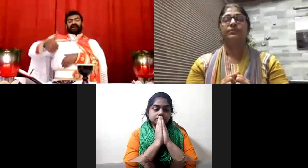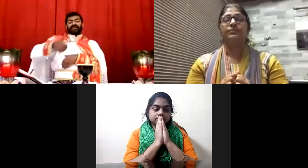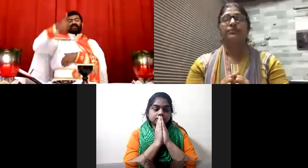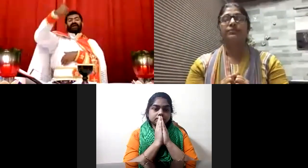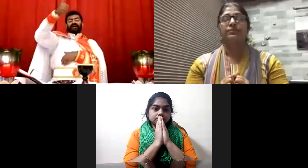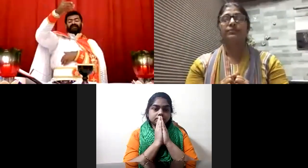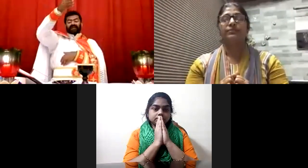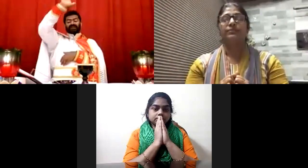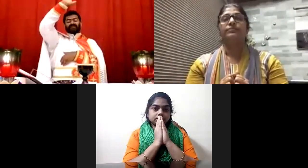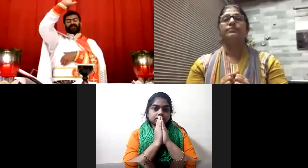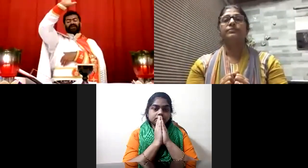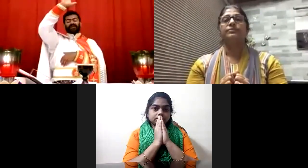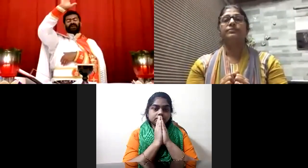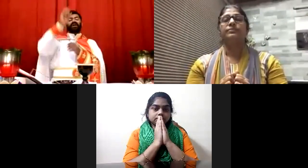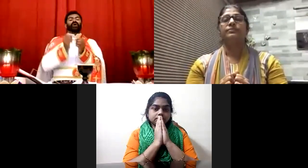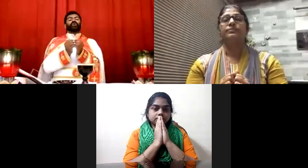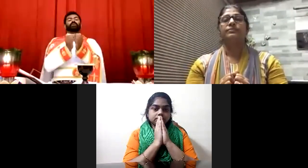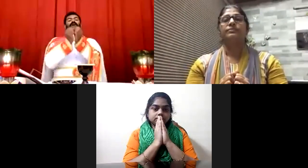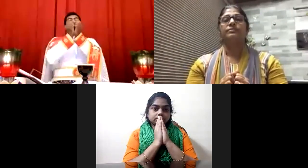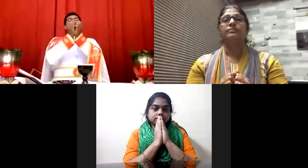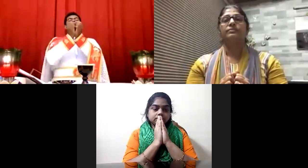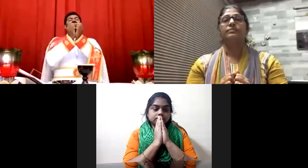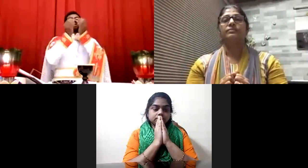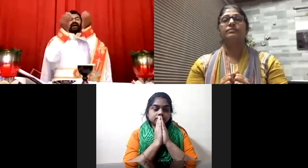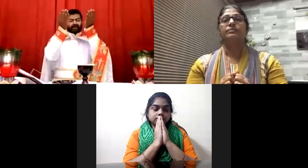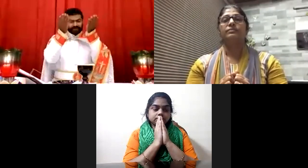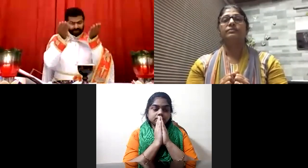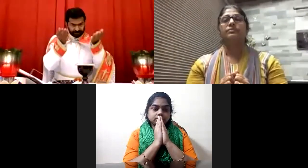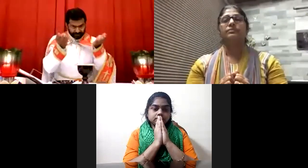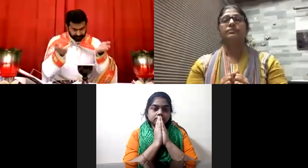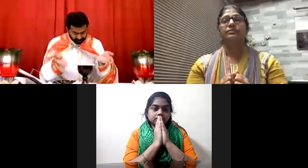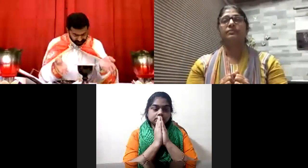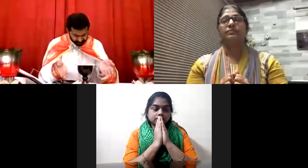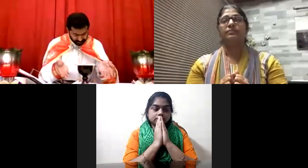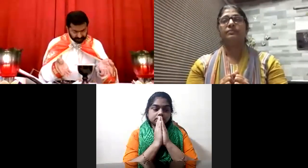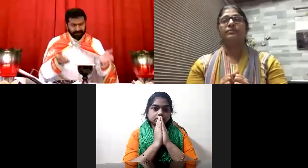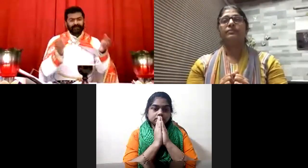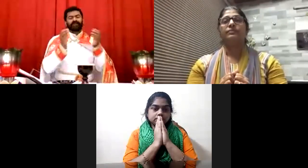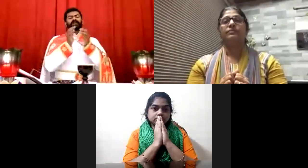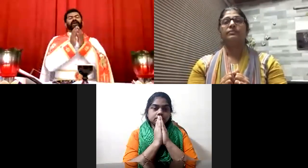സകലത്തിന്റെയും നാഥനാ ദൈവത്തിന് കുർബാന അർപ്പിക്കപ്പെടുന്നു.